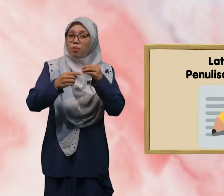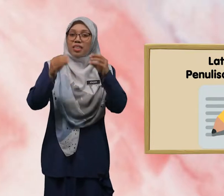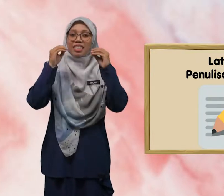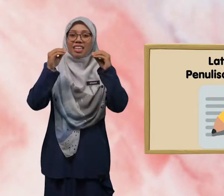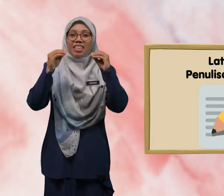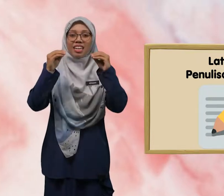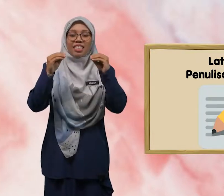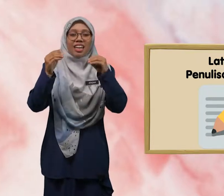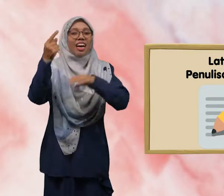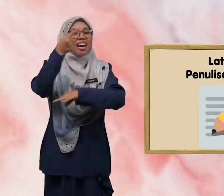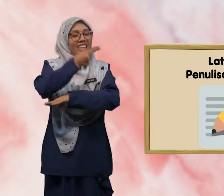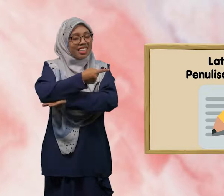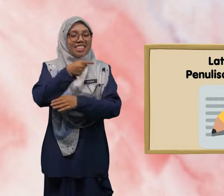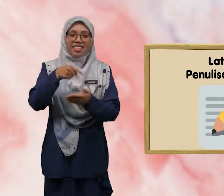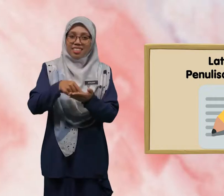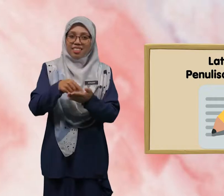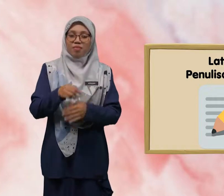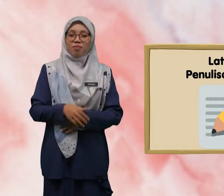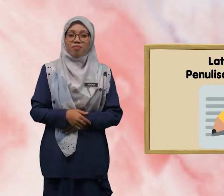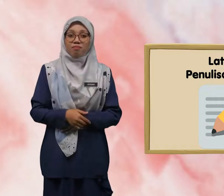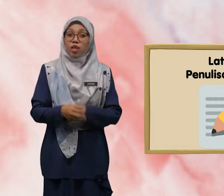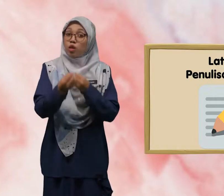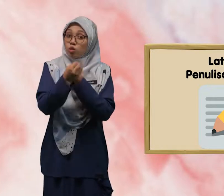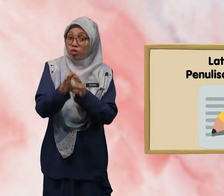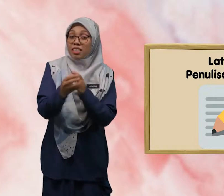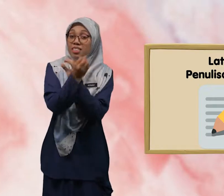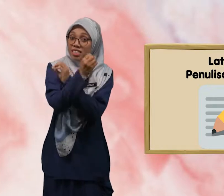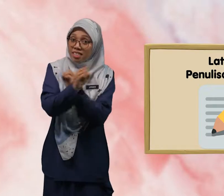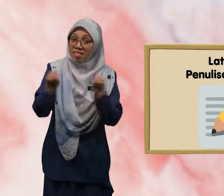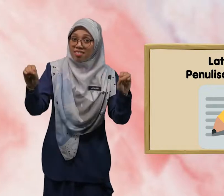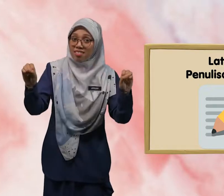pengajaran hari ini sudah sejak